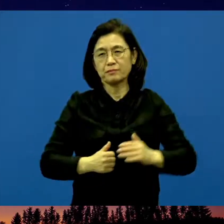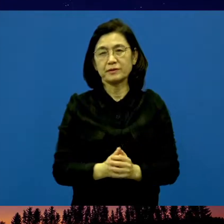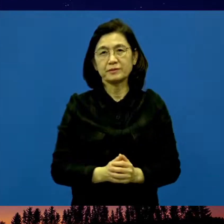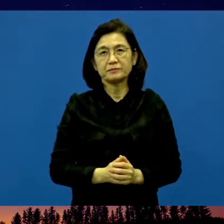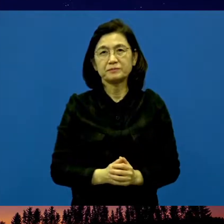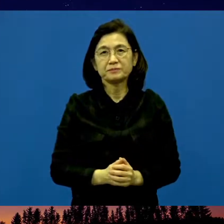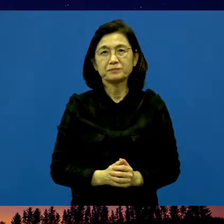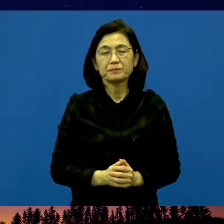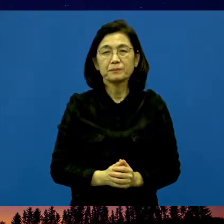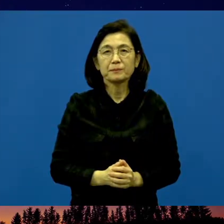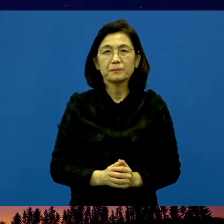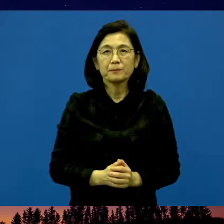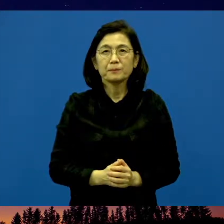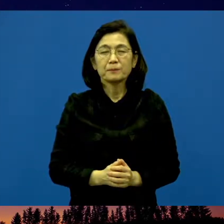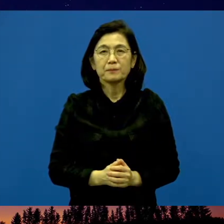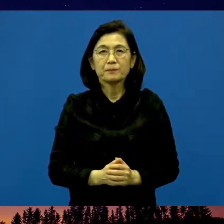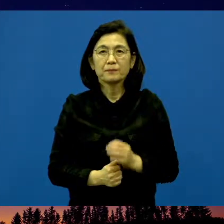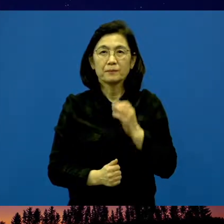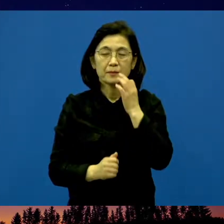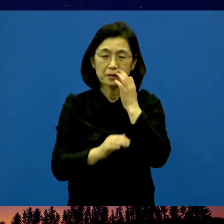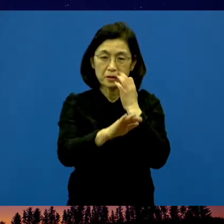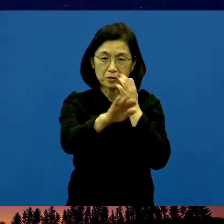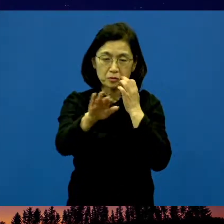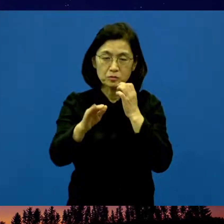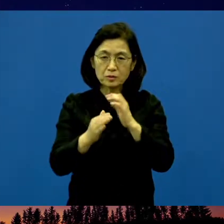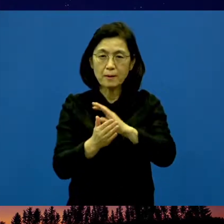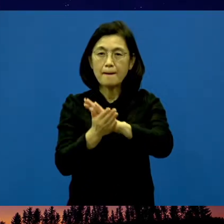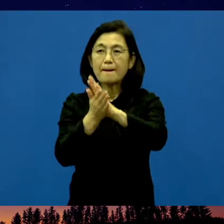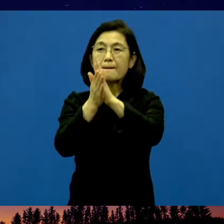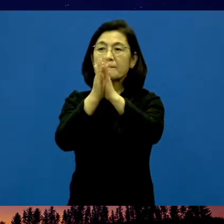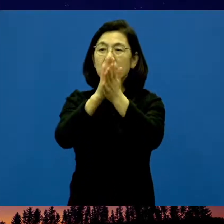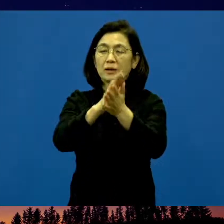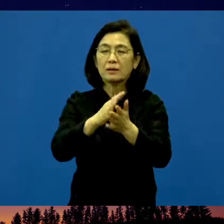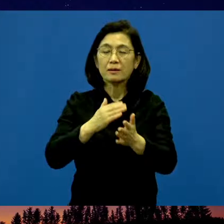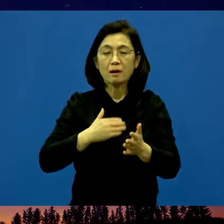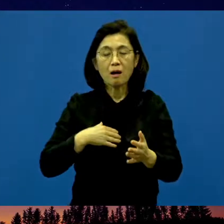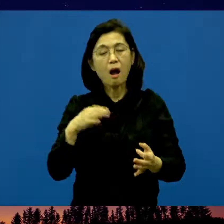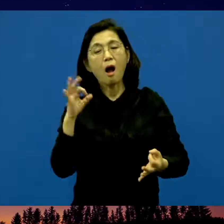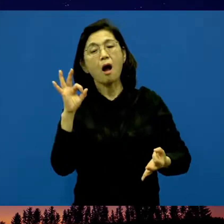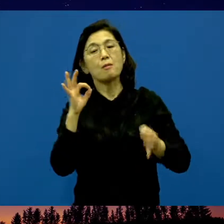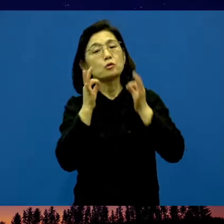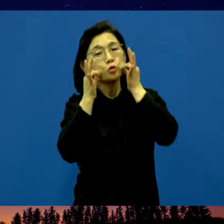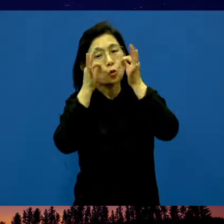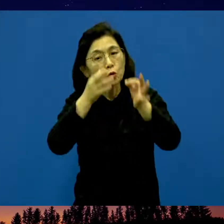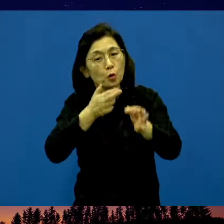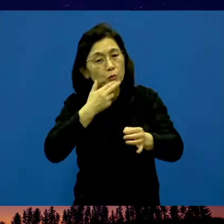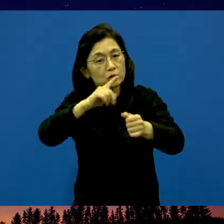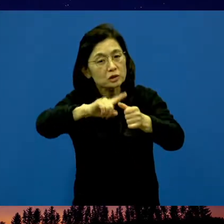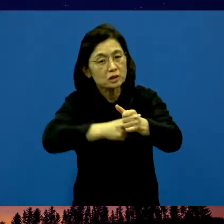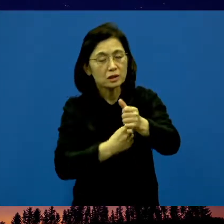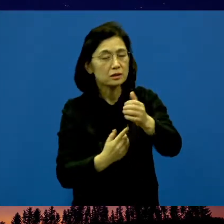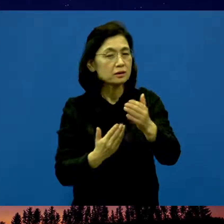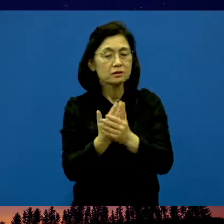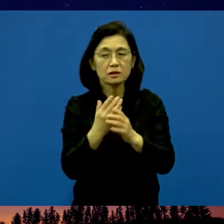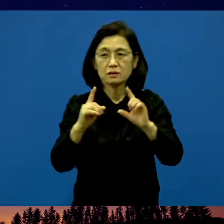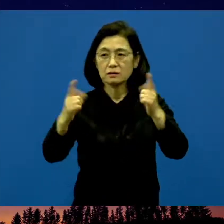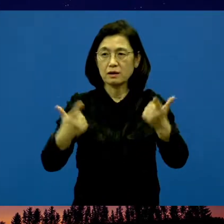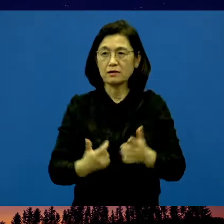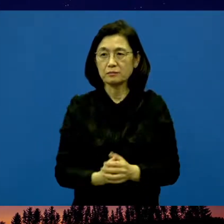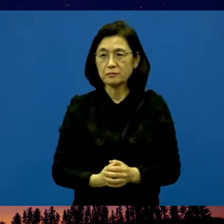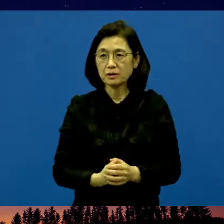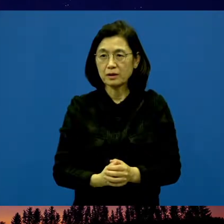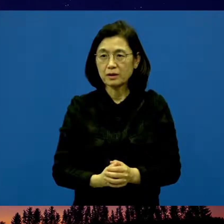많은 것이죠. 자, 이런 변화는 내가 가만히 있는데 어느 날 하나님이 해주시는 게 아닙니다. 이전과 다른 삶을 살고